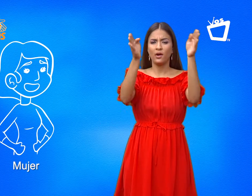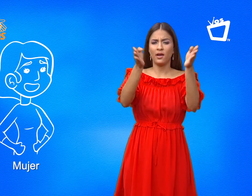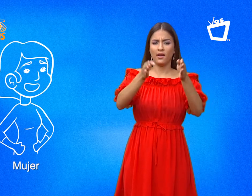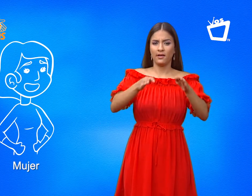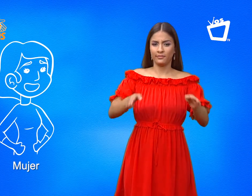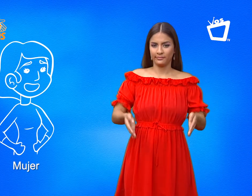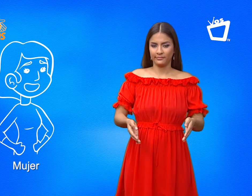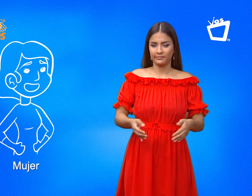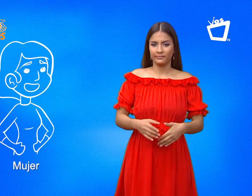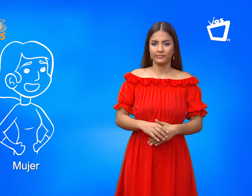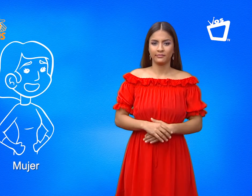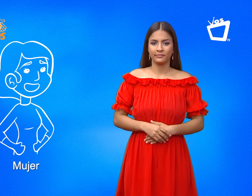mujer